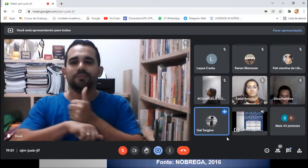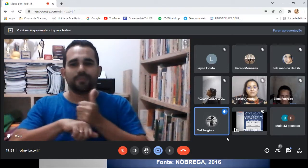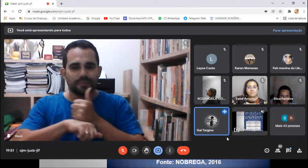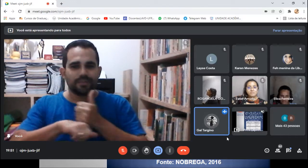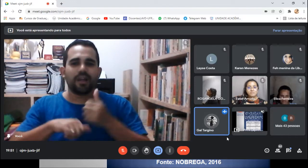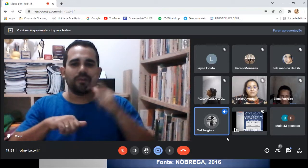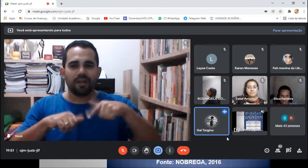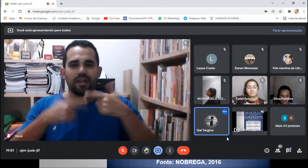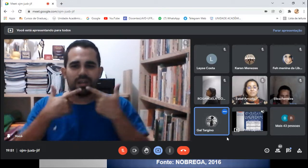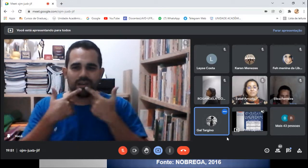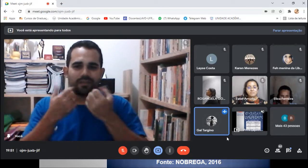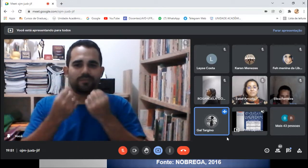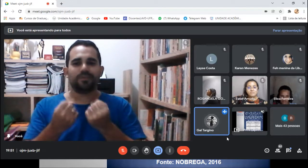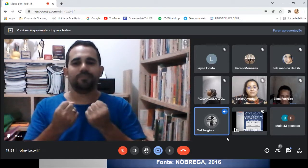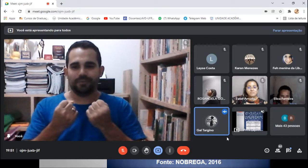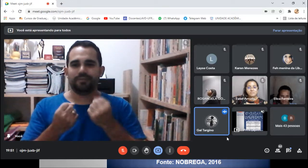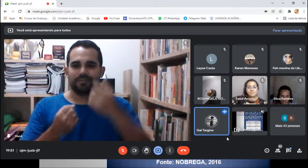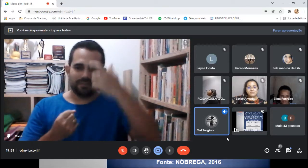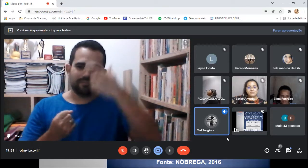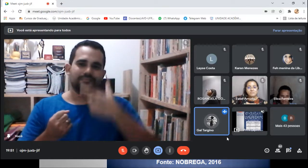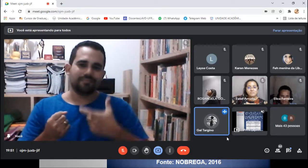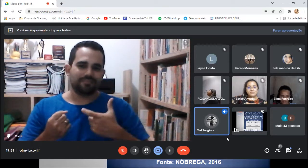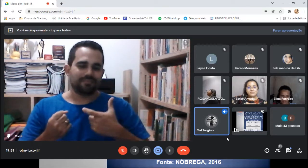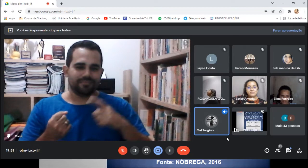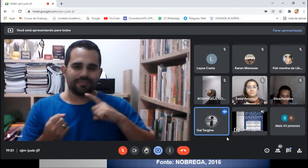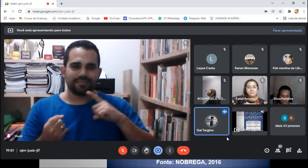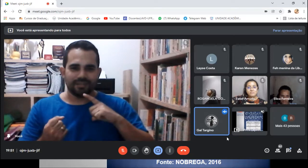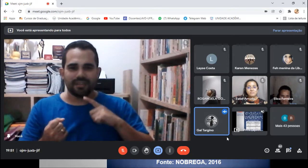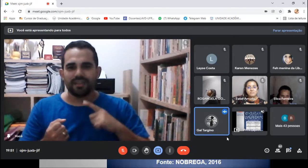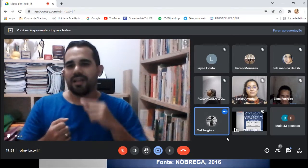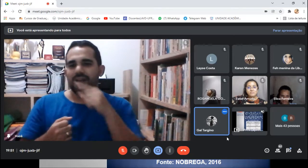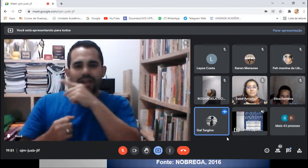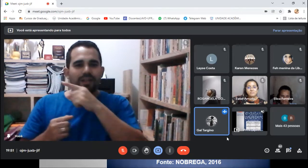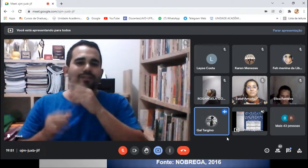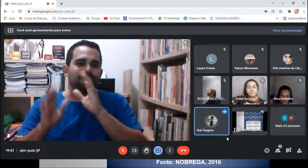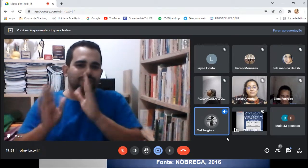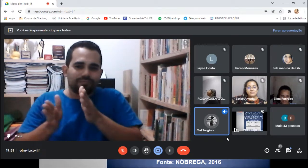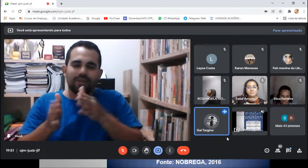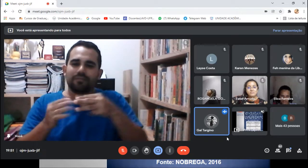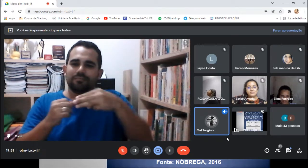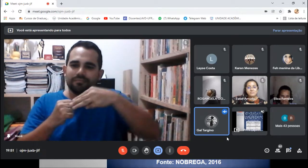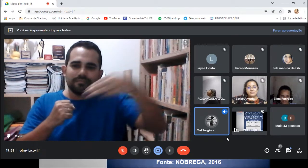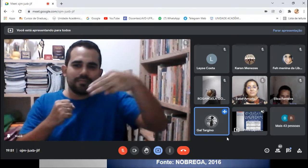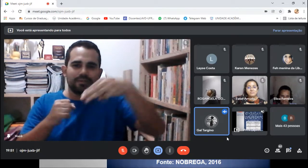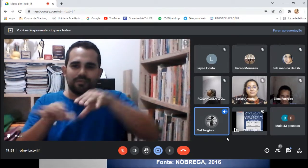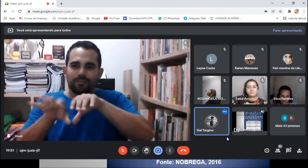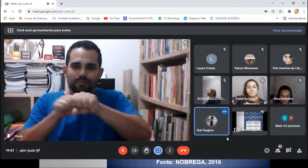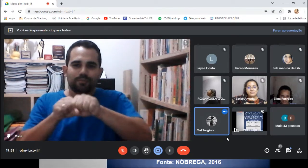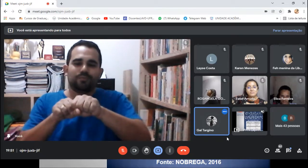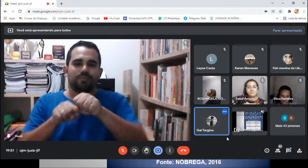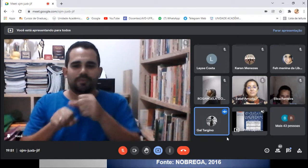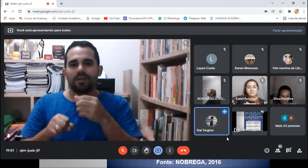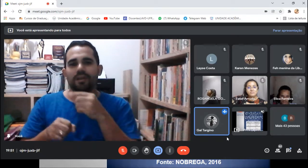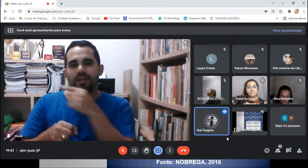Nóbrega e ele é um profissional da área de linguística e eu concordo com o estudo dele, né? Eu